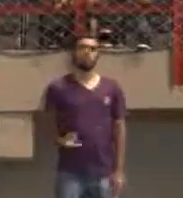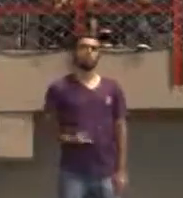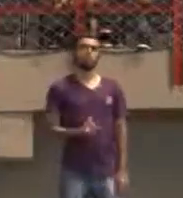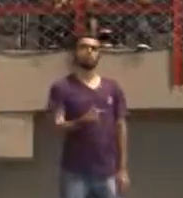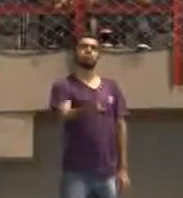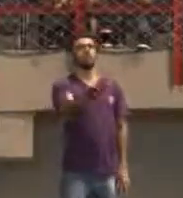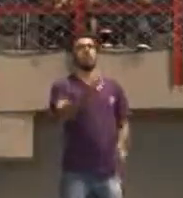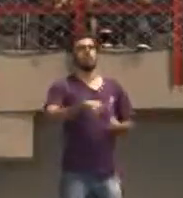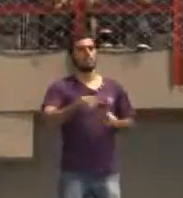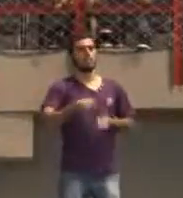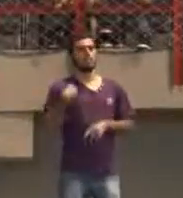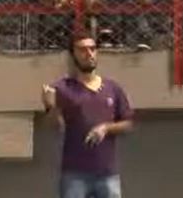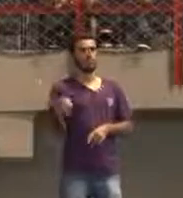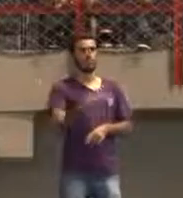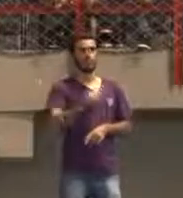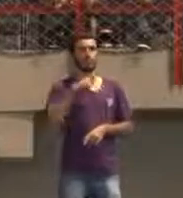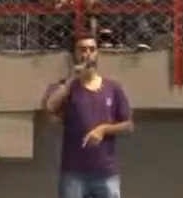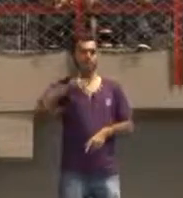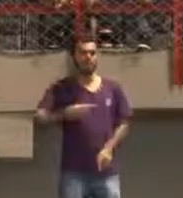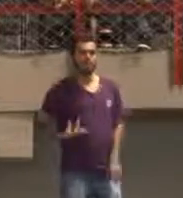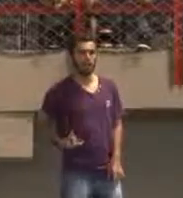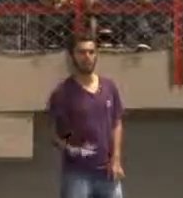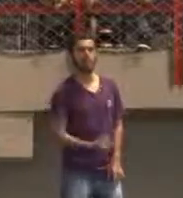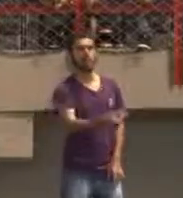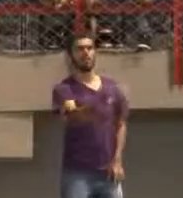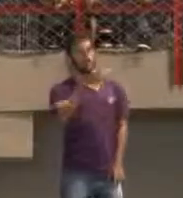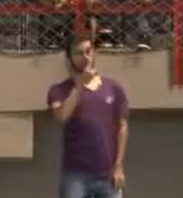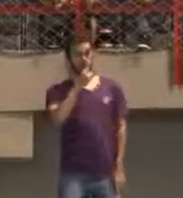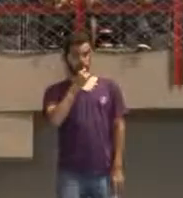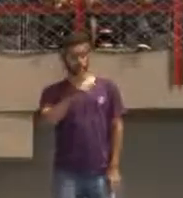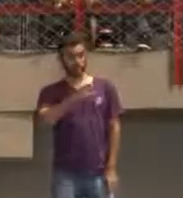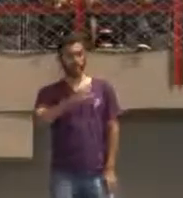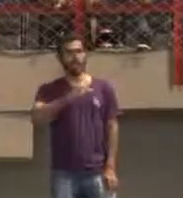eterno também. Olha, no ano